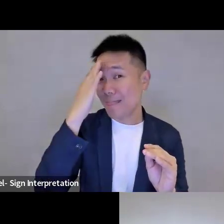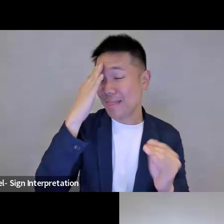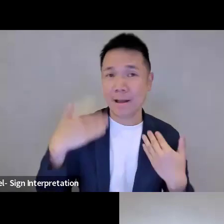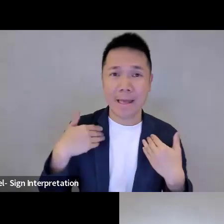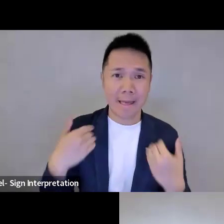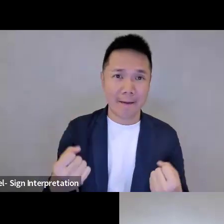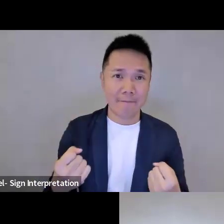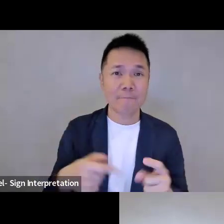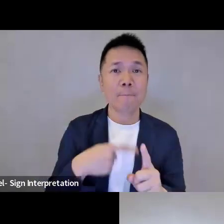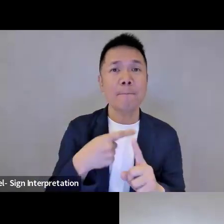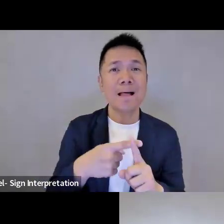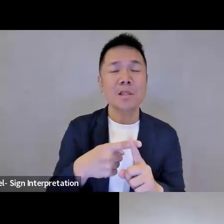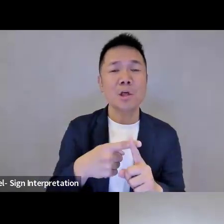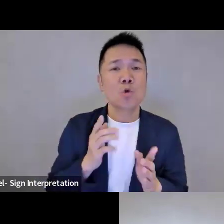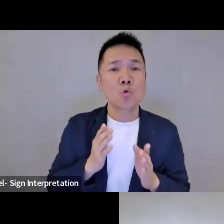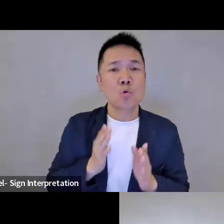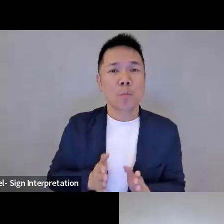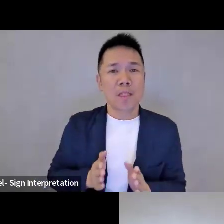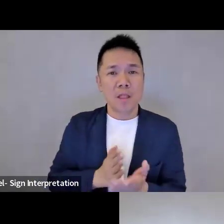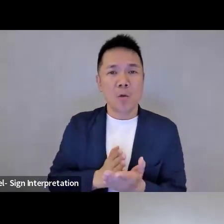我参加了一个课程。